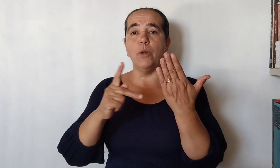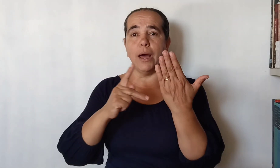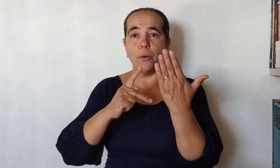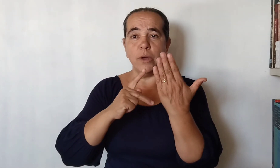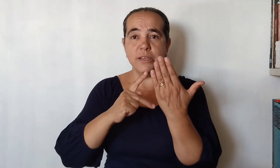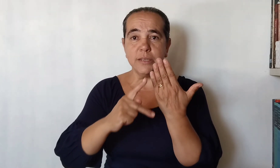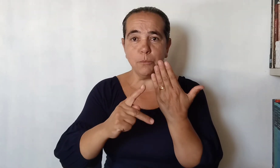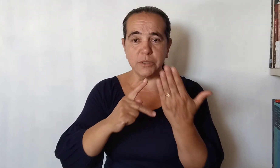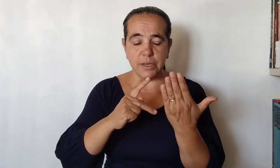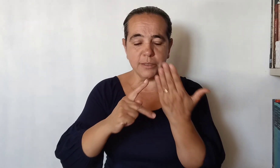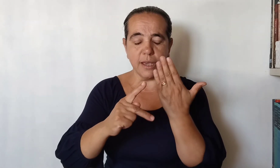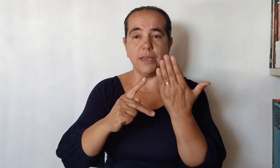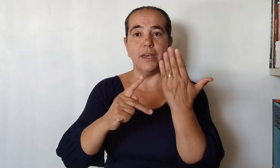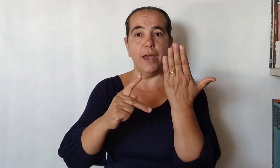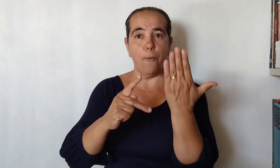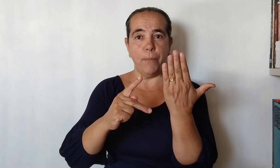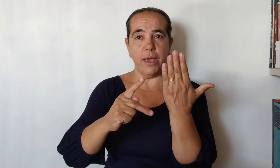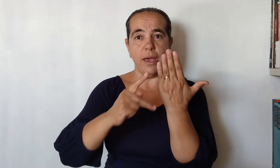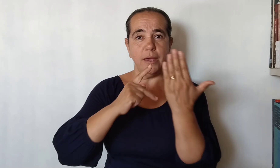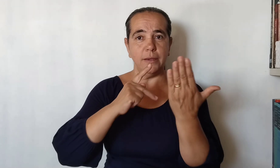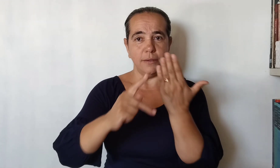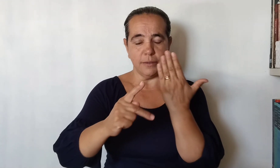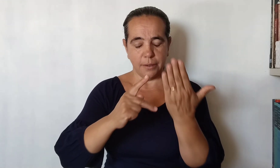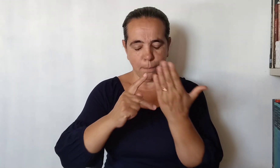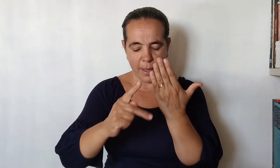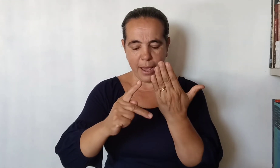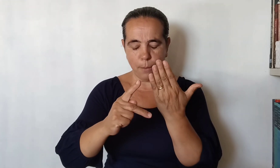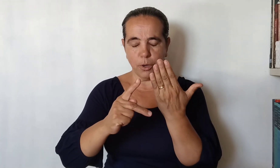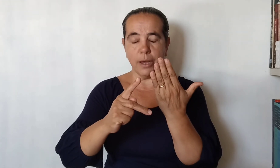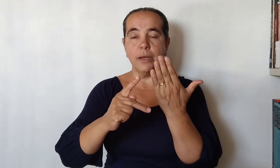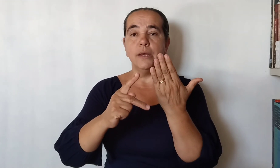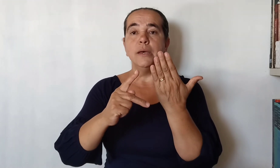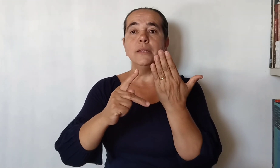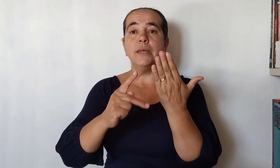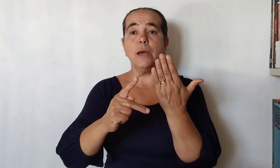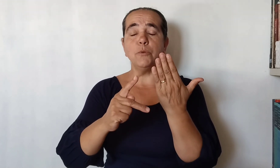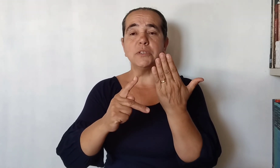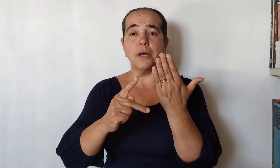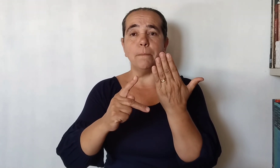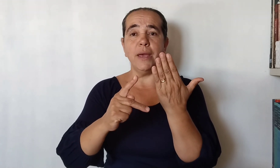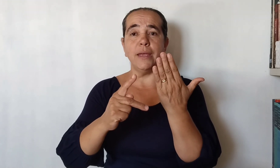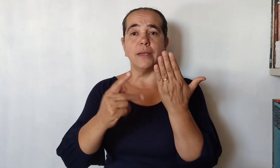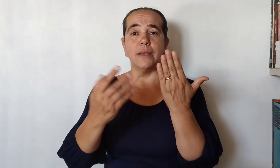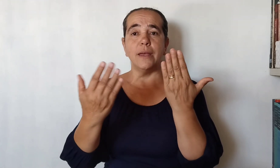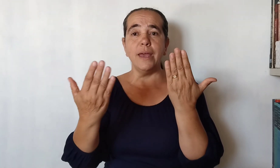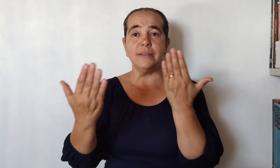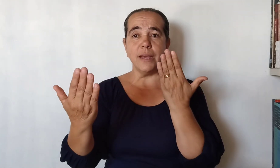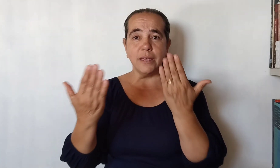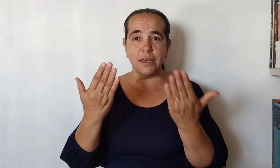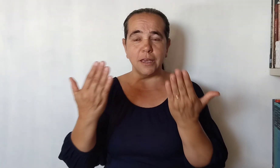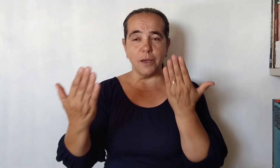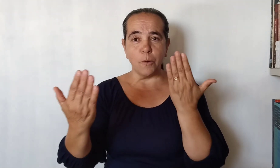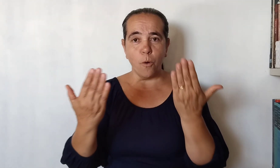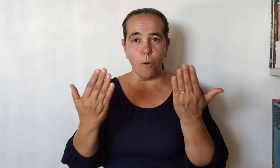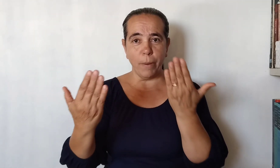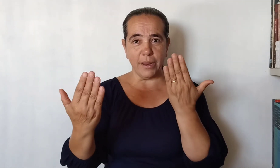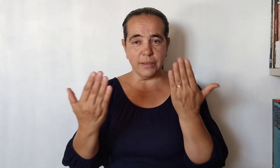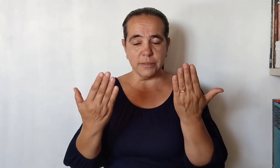Parábola, conhecemos esse aqui, é o P, parábola. Temos também esse aqui,